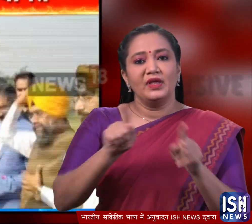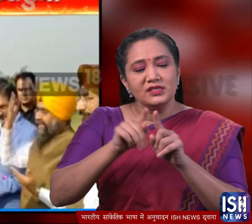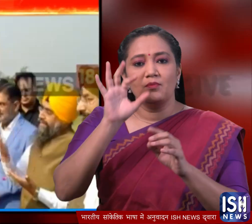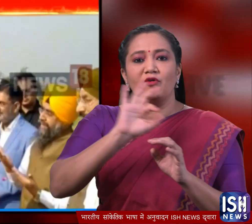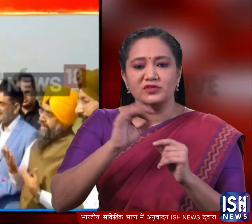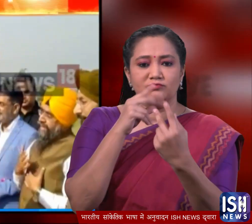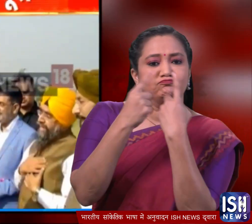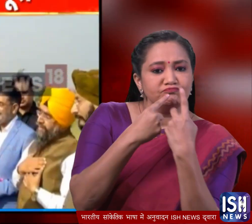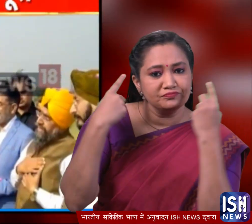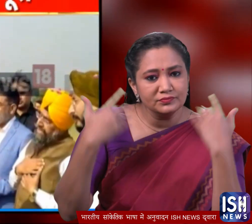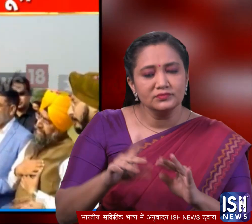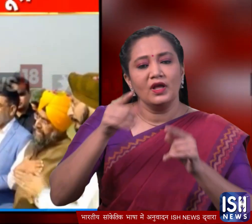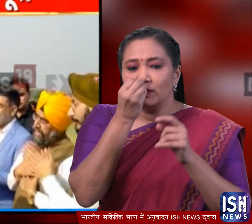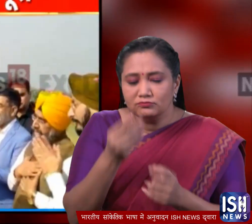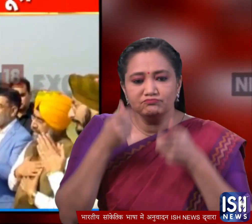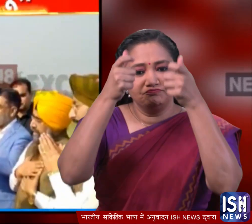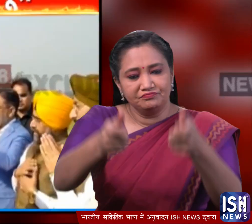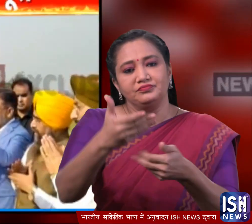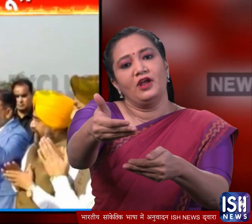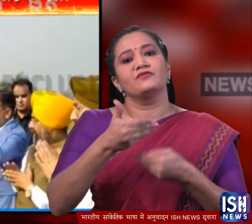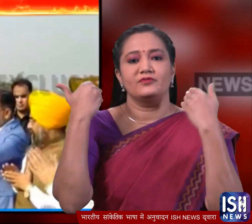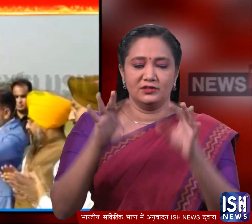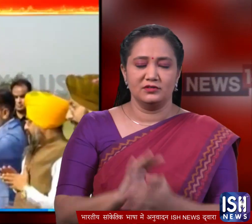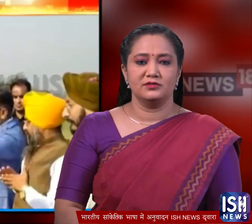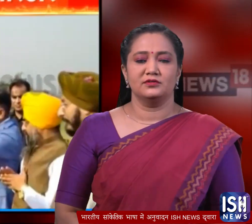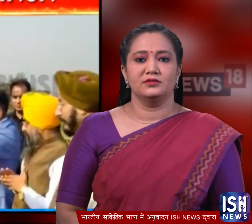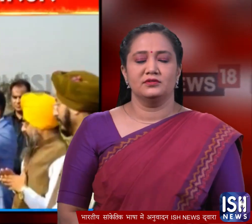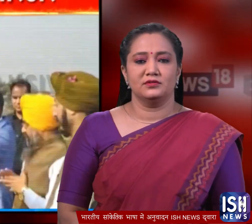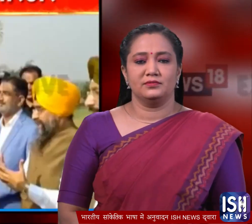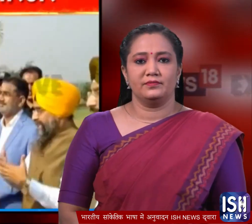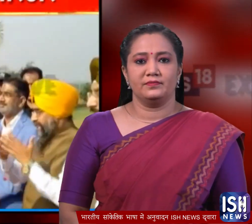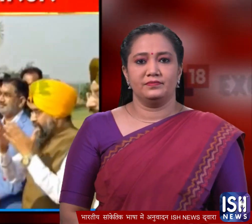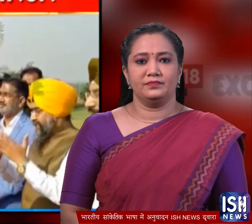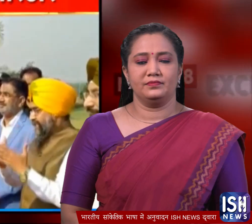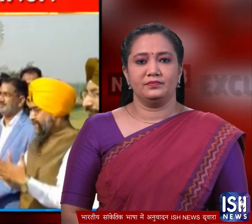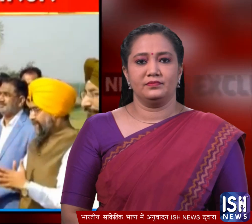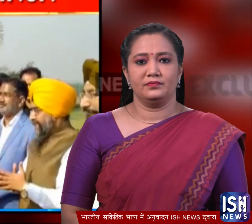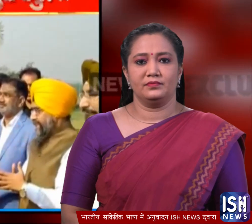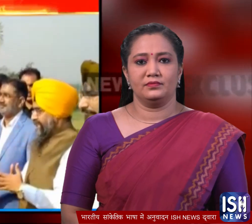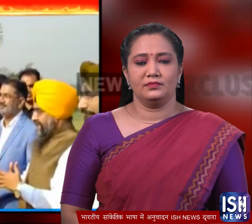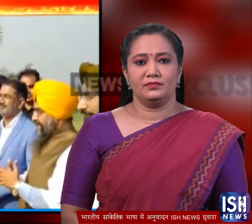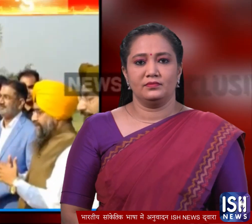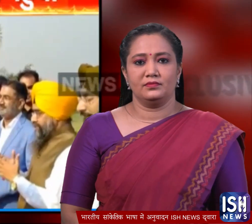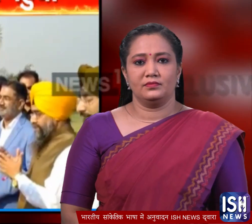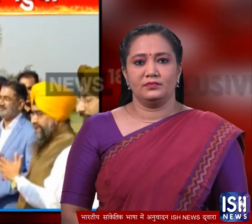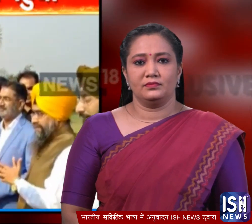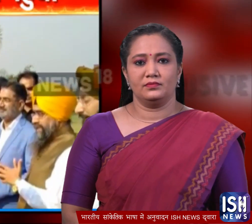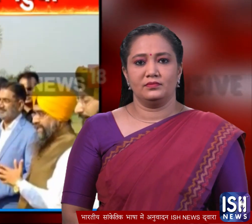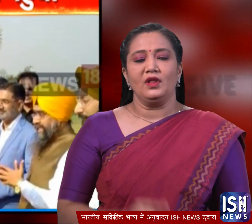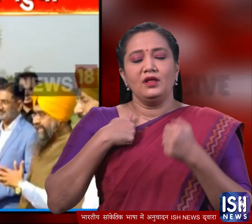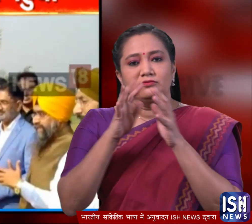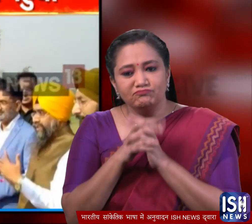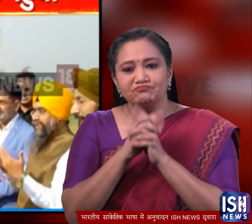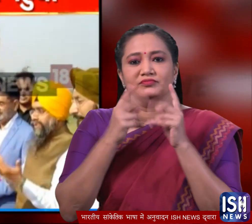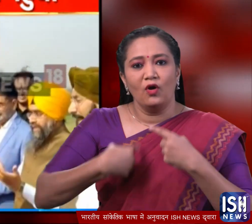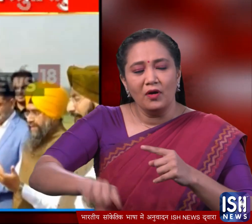पहुंचे और औपचारिक बातचीत के बाद यहाँ भी माला पहनाकर तीर्थयात्रियों का स्वागत किया गया। कि जिहड़ियां उत्थे संगतां बैठियां ने, जिहड़ी आपां सुबह शाम